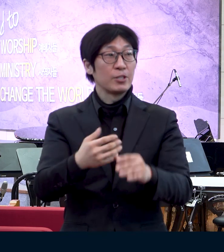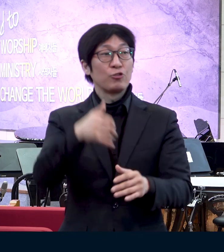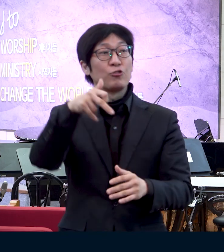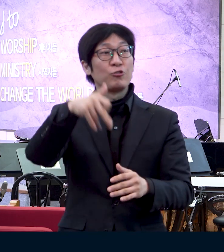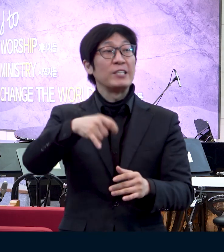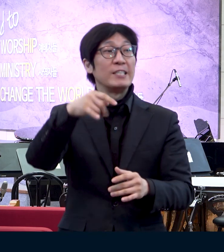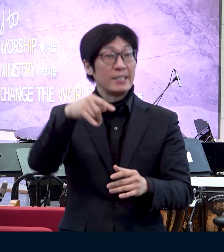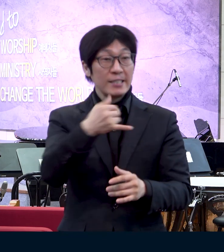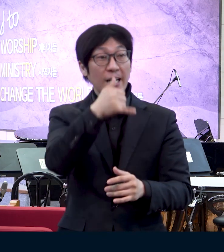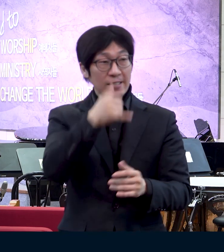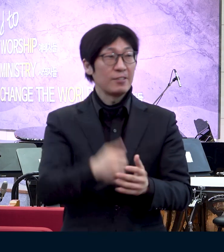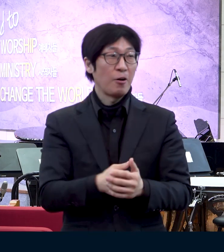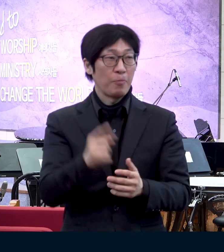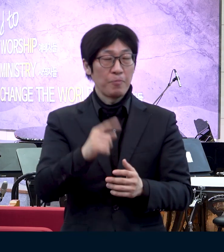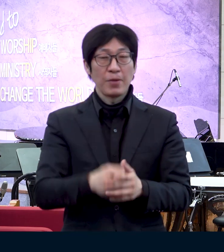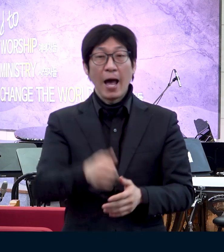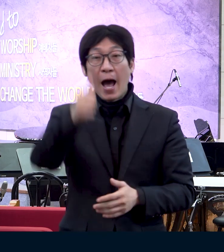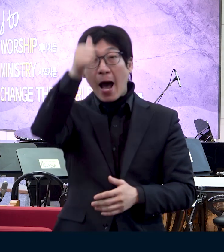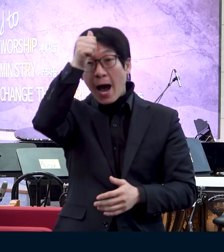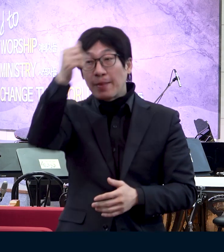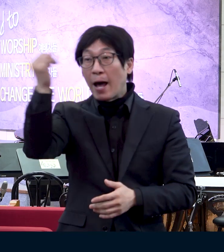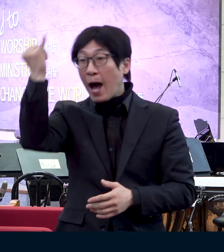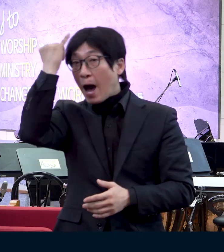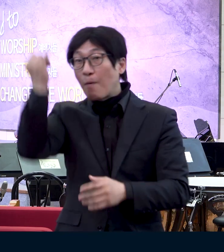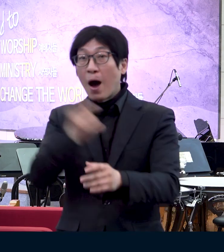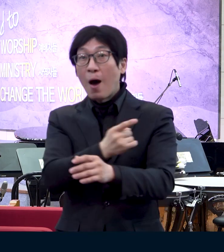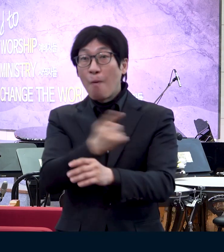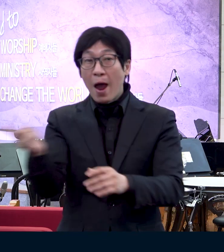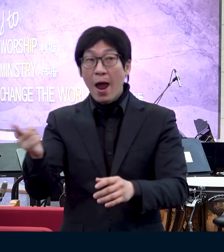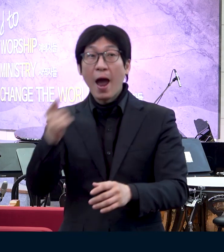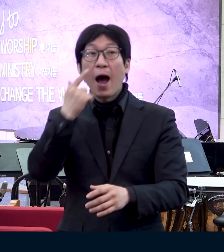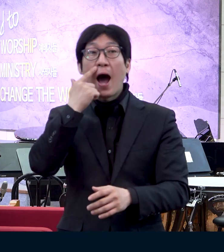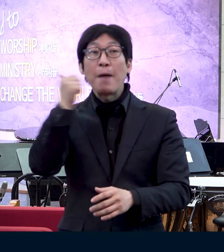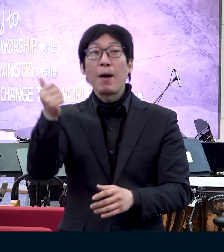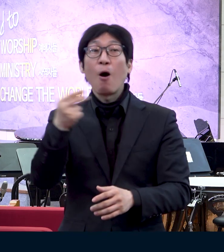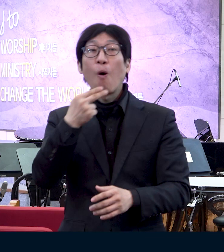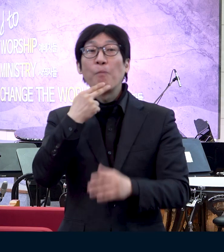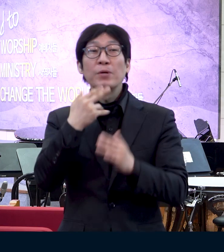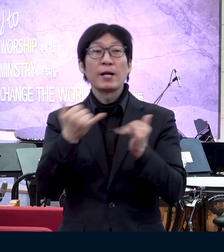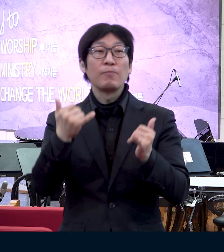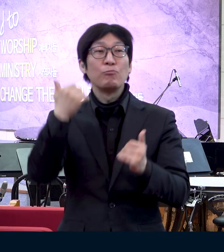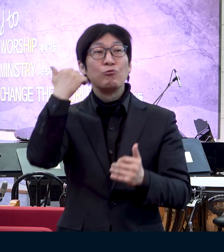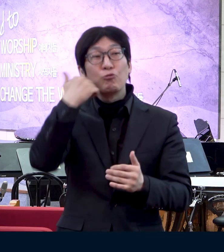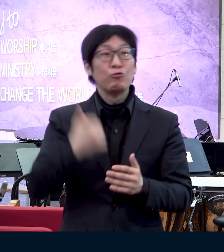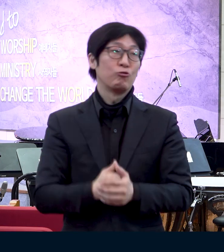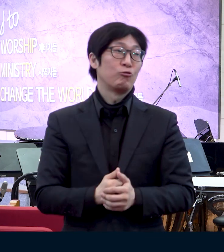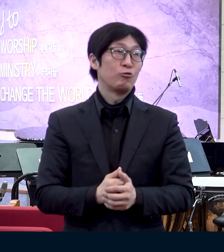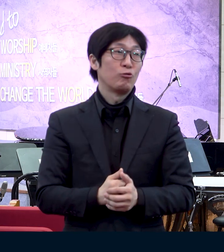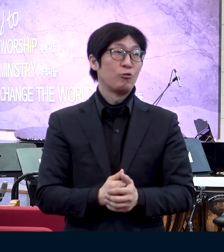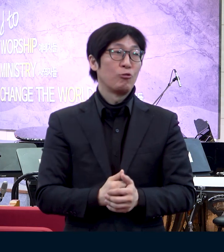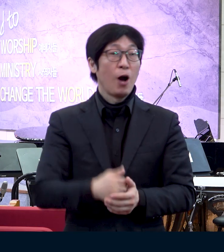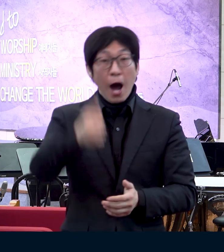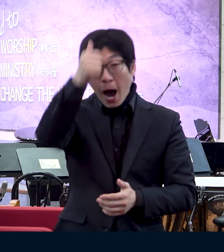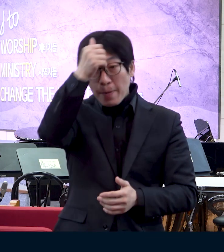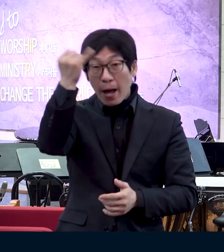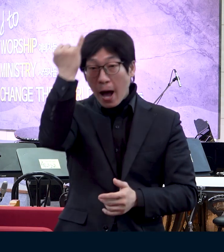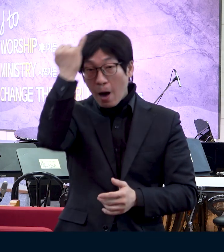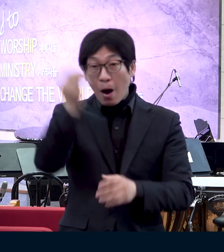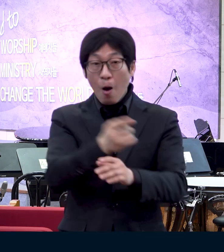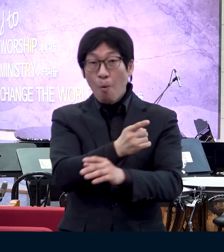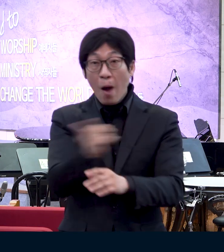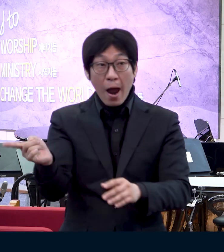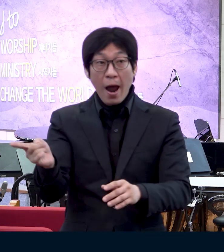하와 말고 아버지가 없는 사람은 누구인가? 성경에 나오는 사람 중에서 아담과 하와